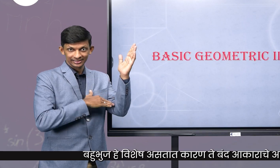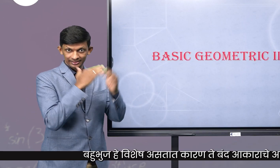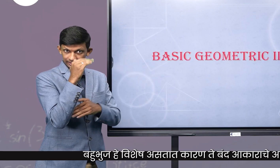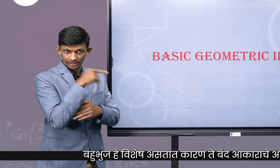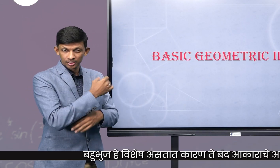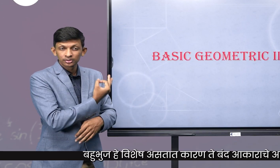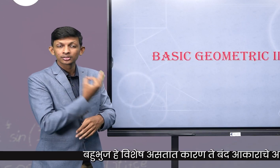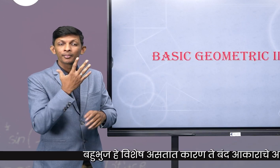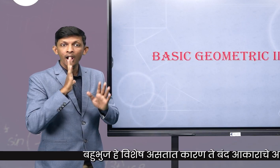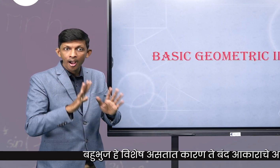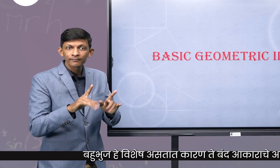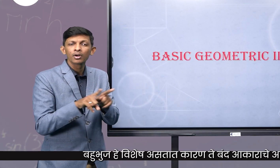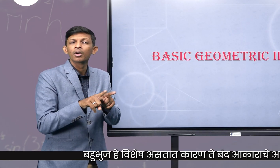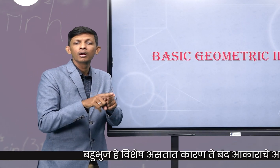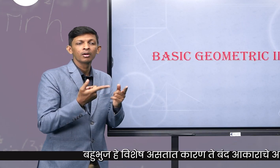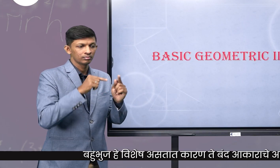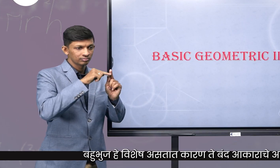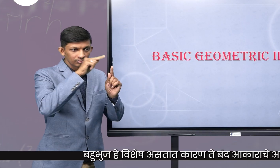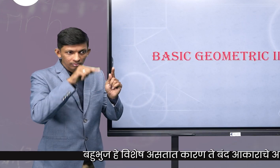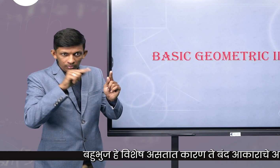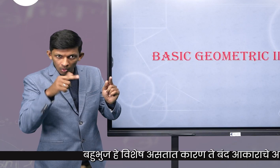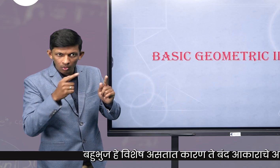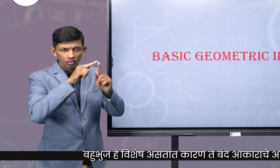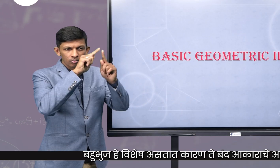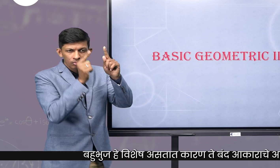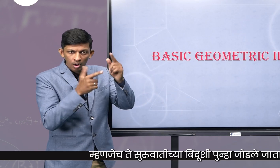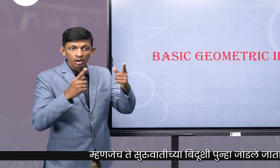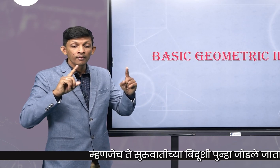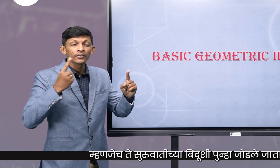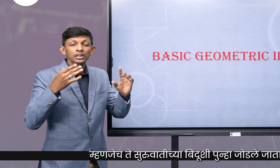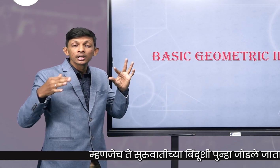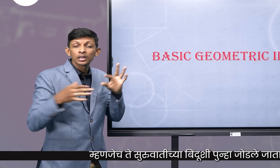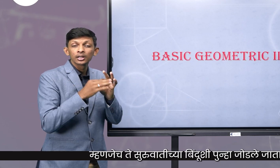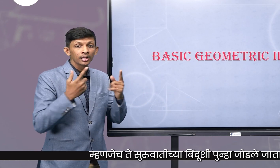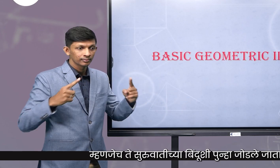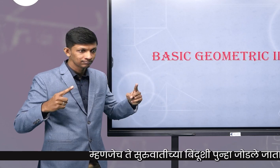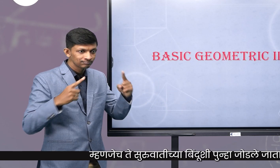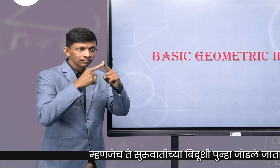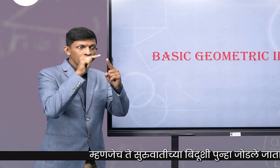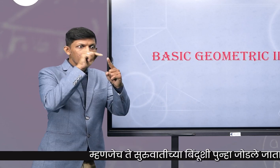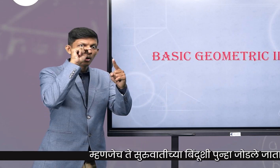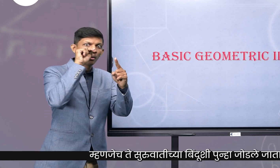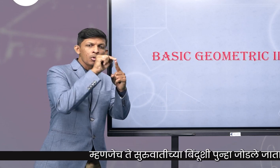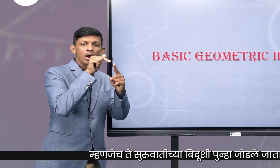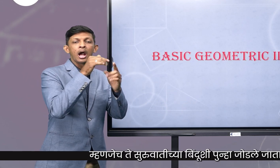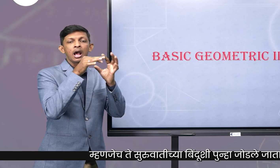बहुभुज हे विशेष असतात कारण ते बंद आकाराचे आहेत, म्हणजेच ते सुरुवातीच्या बिंदूंशी पुन्हा जोडले